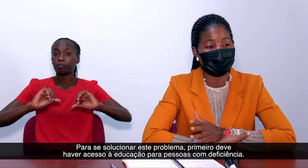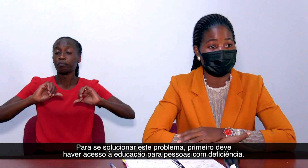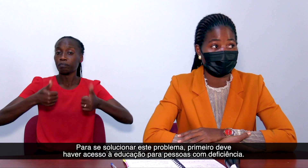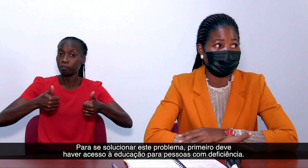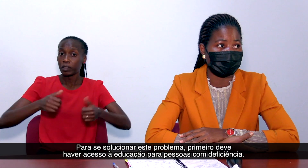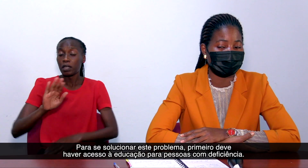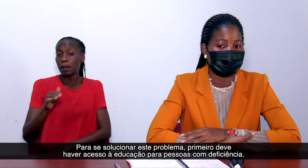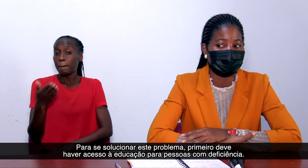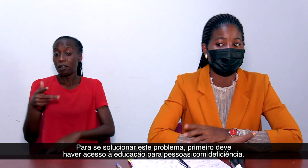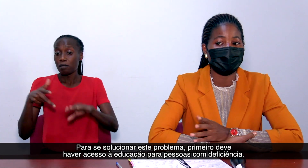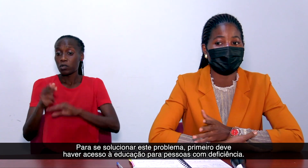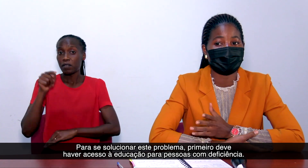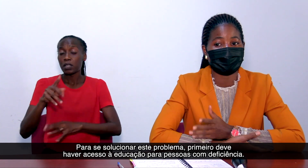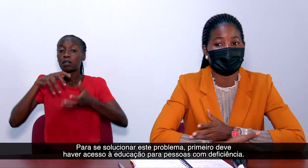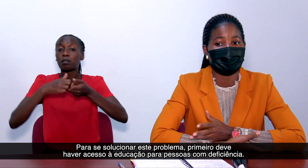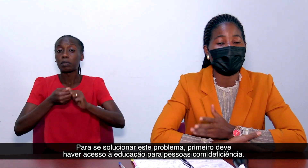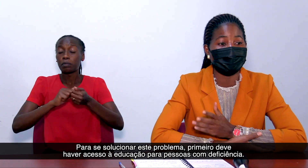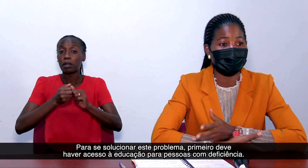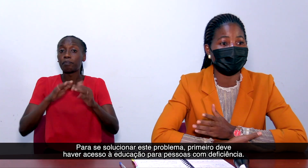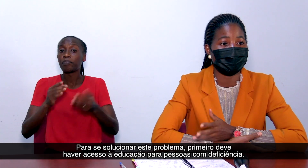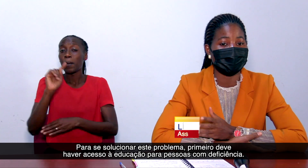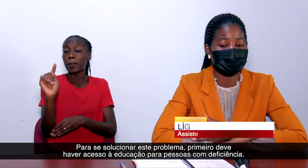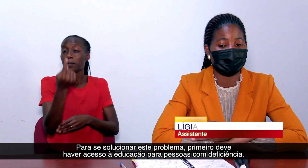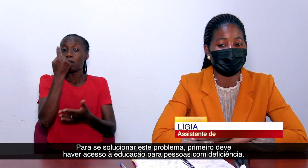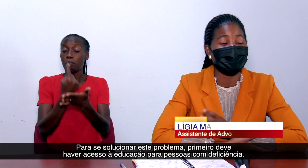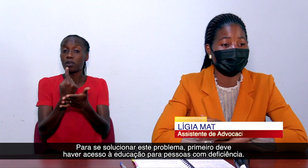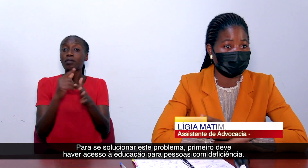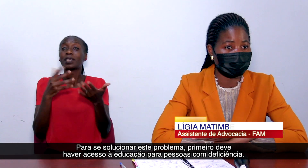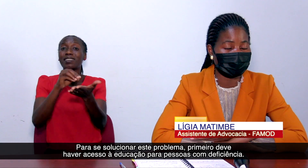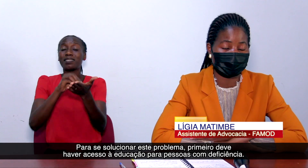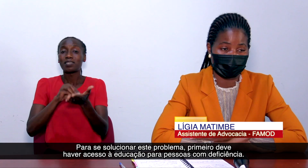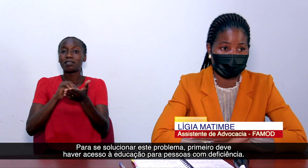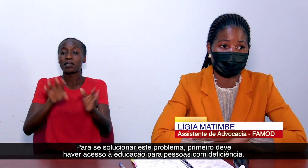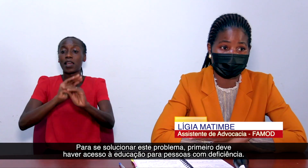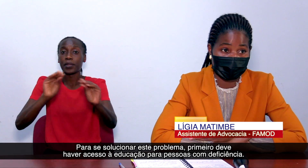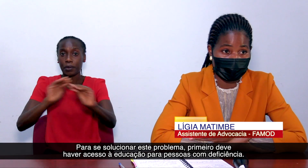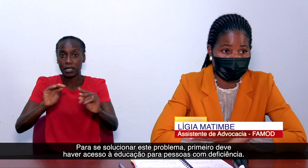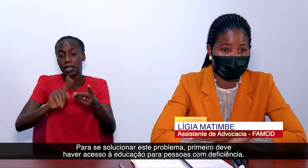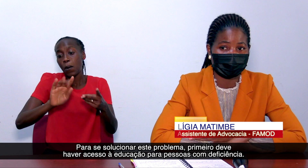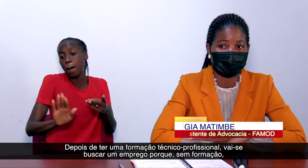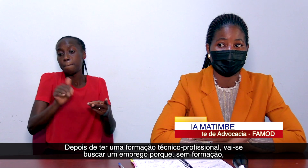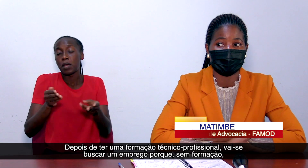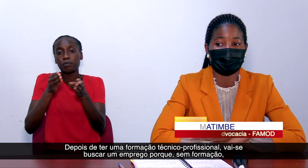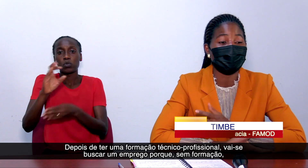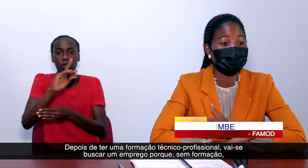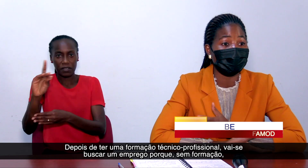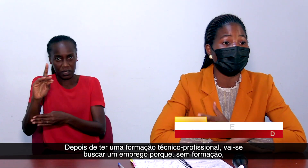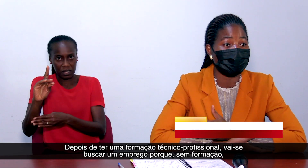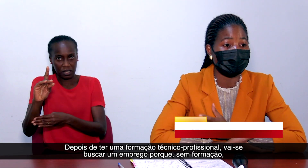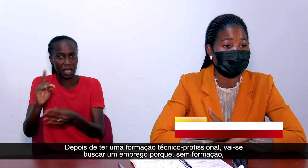solucionar esse problema, primeiro deve haver acesso à educação acessível para pessoas com deficiência. Depois de ter uma